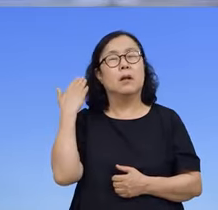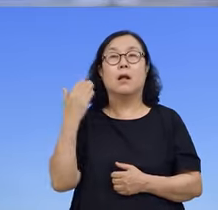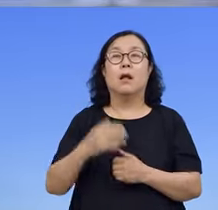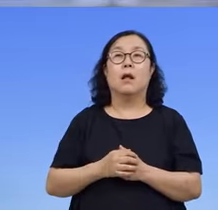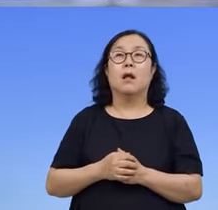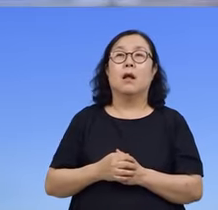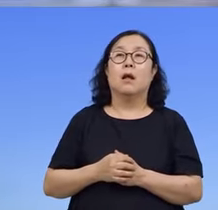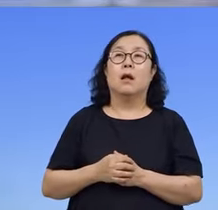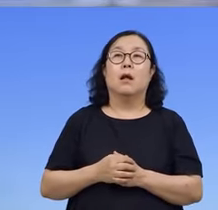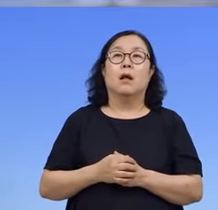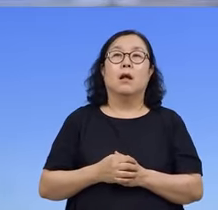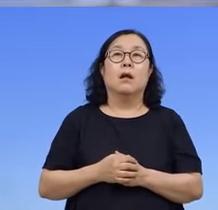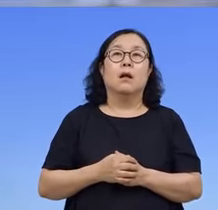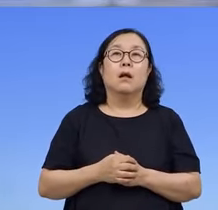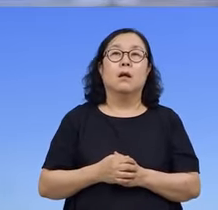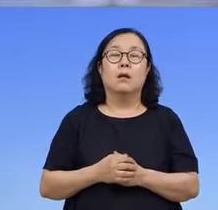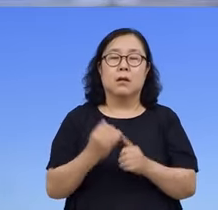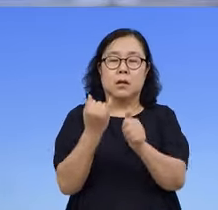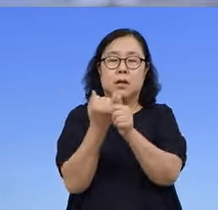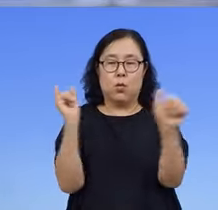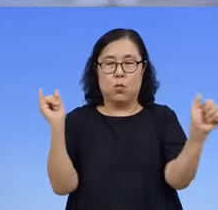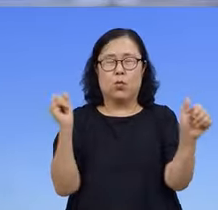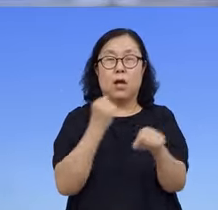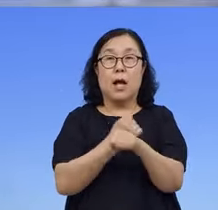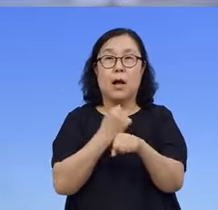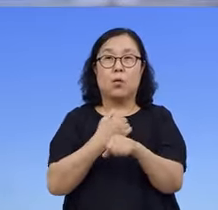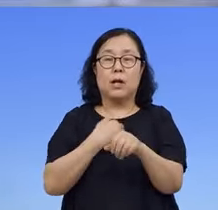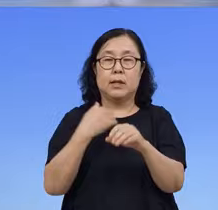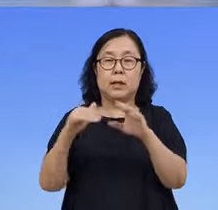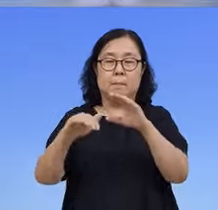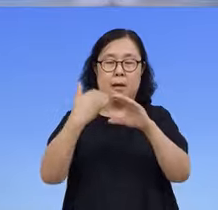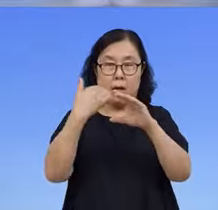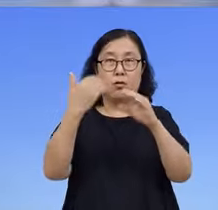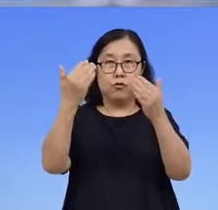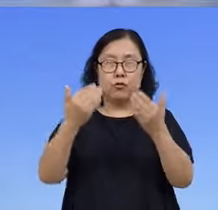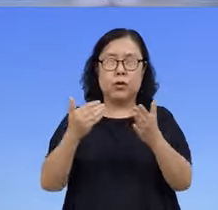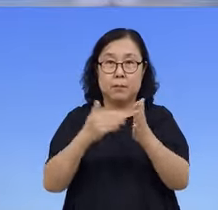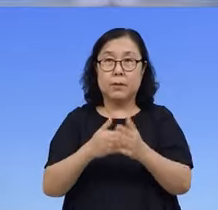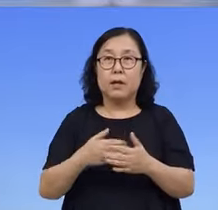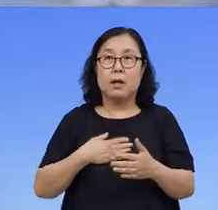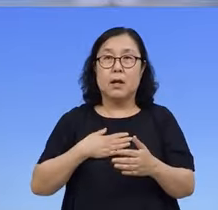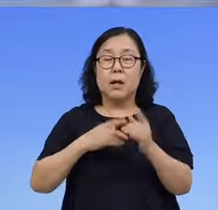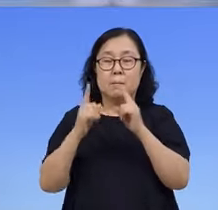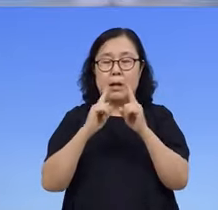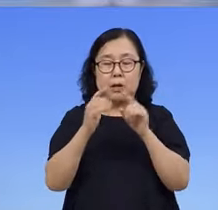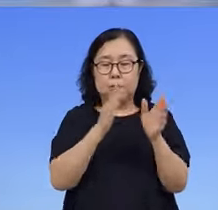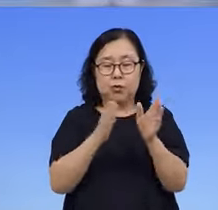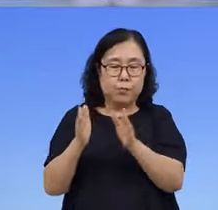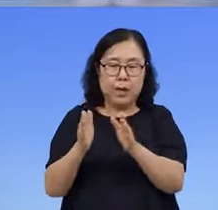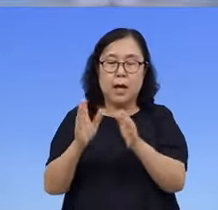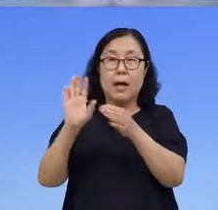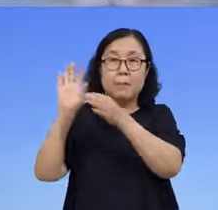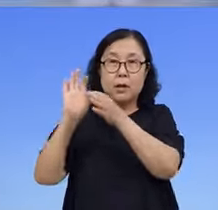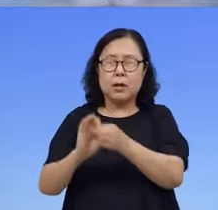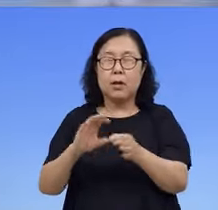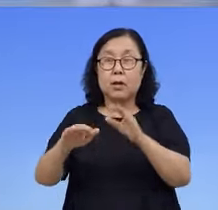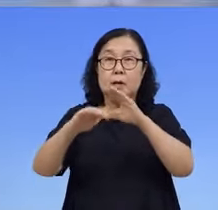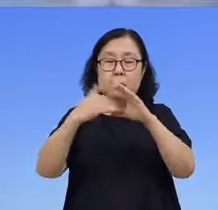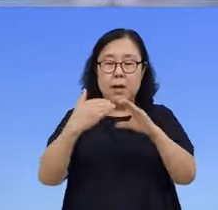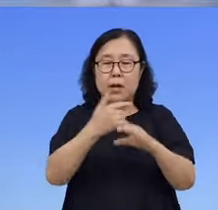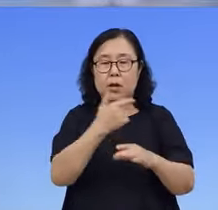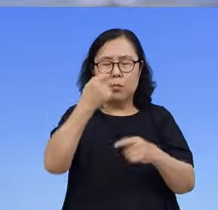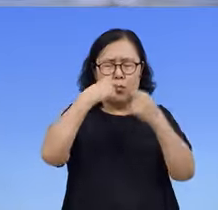얼마 전입니다. 최근에 그렇게 이혼을 하고는 저한테 메일을 보내주었는데요, 저는 이 말씀을 준비하면서